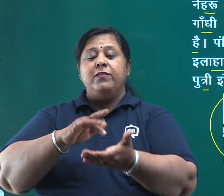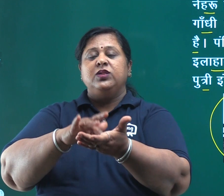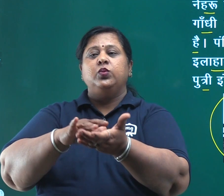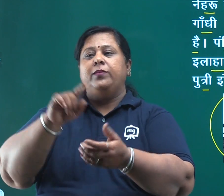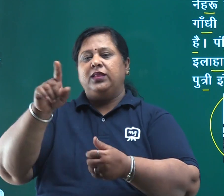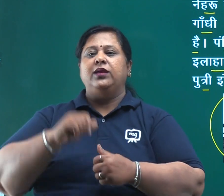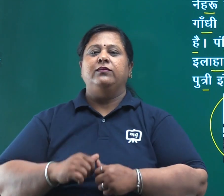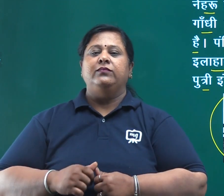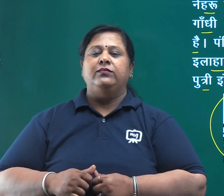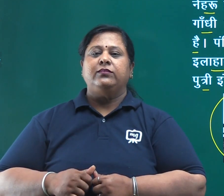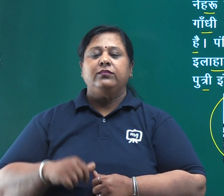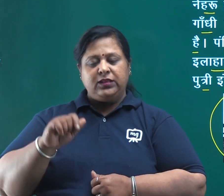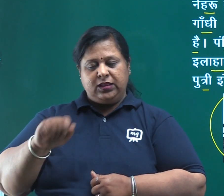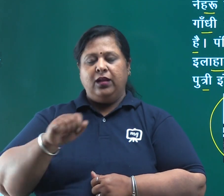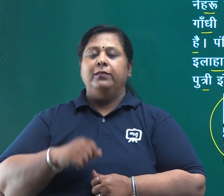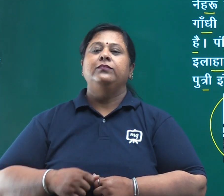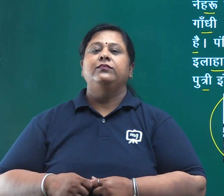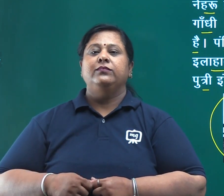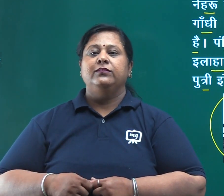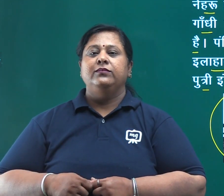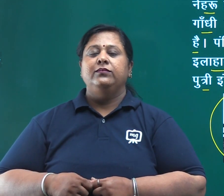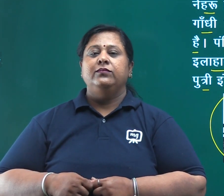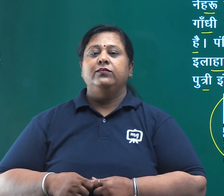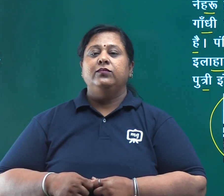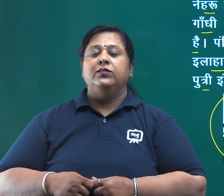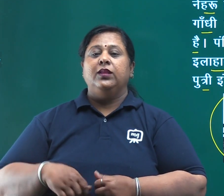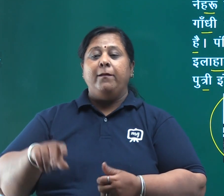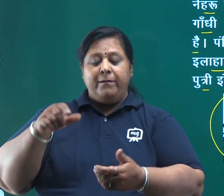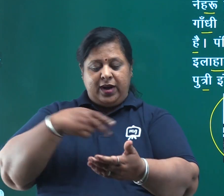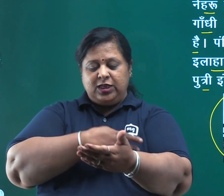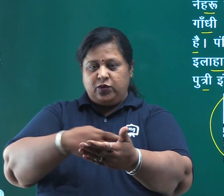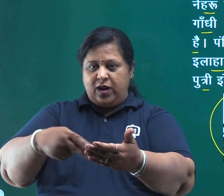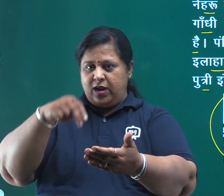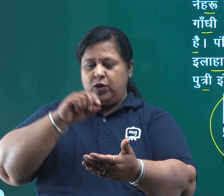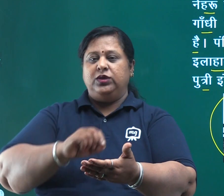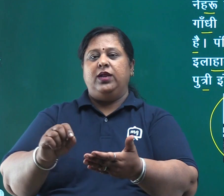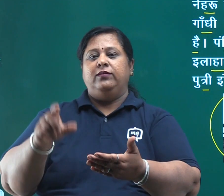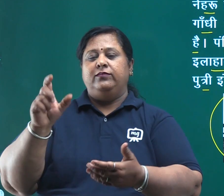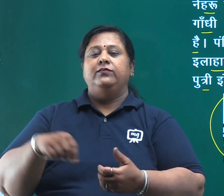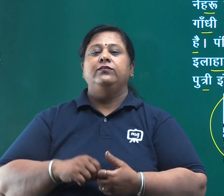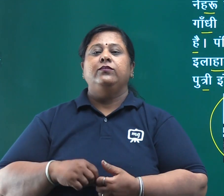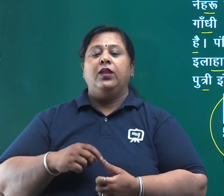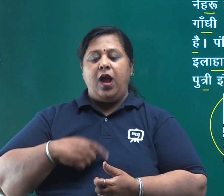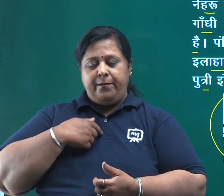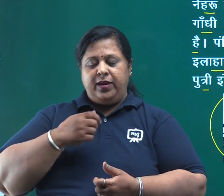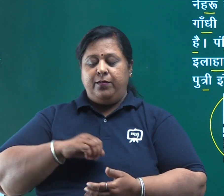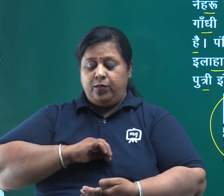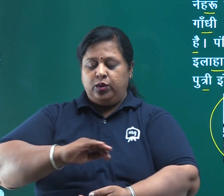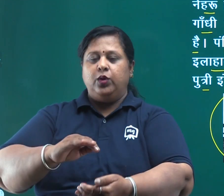थी, तब पंडित जवाहरलाल नेहरू जी ने अपनी पुत्री